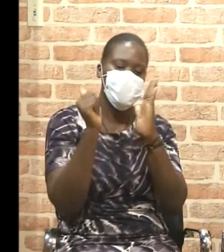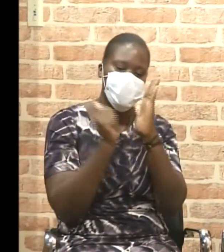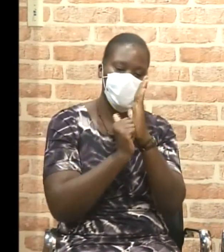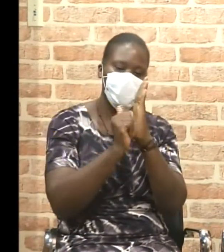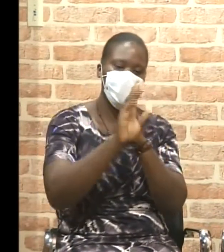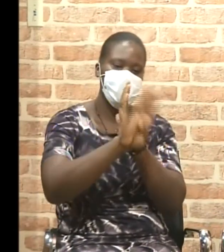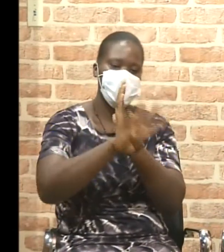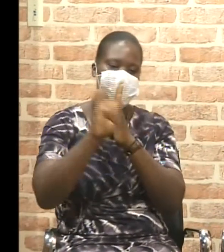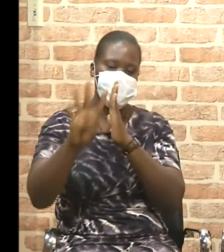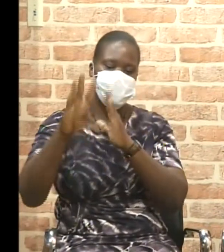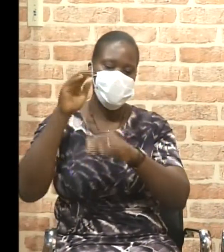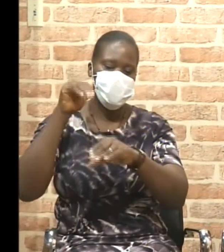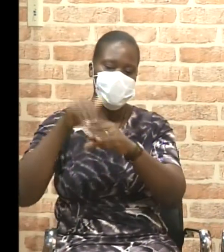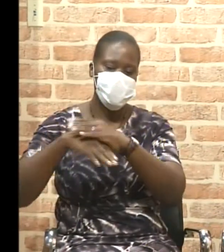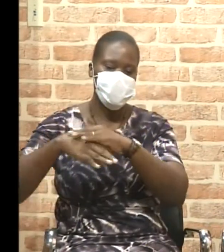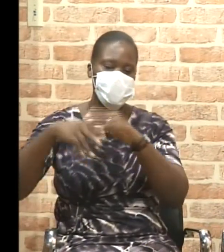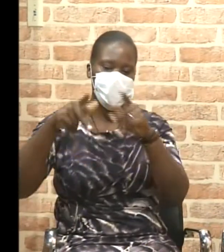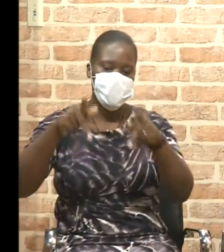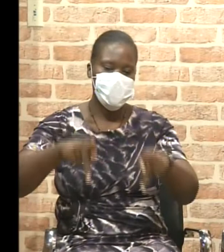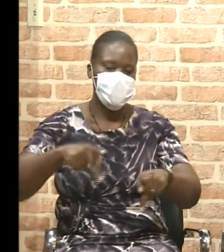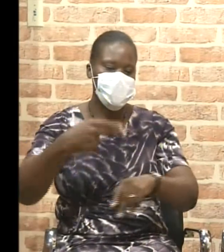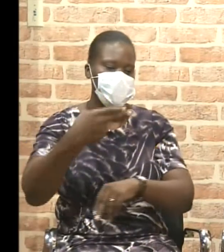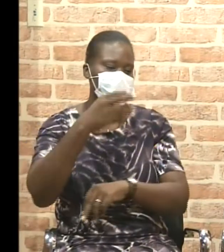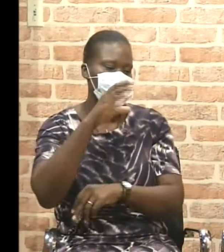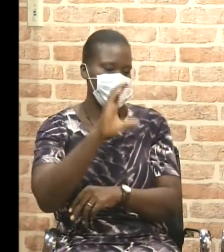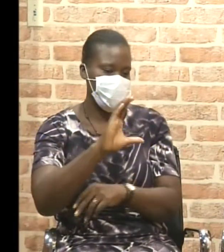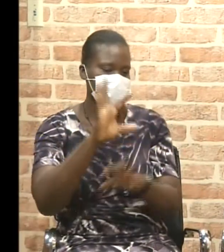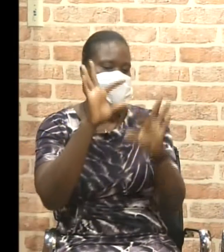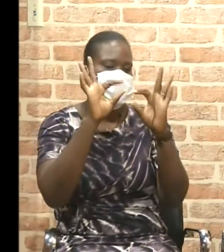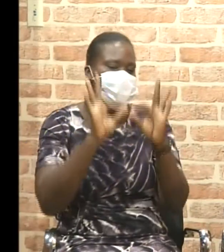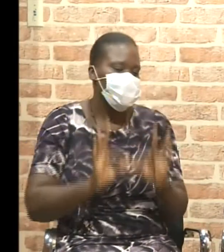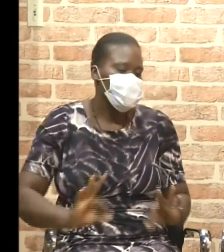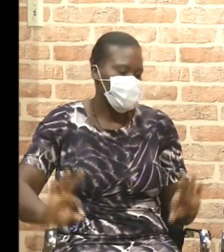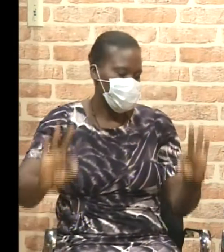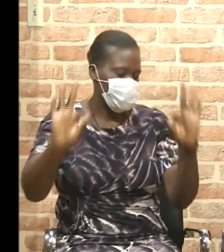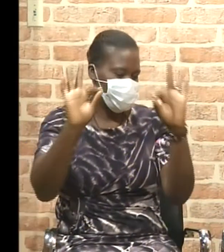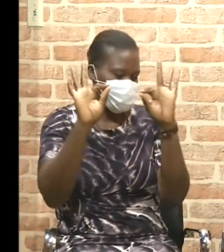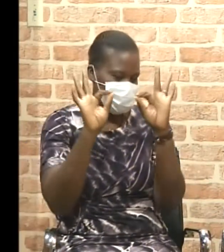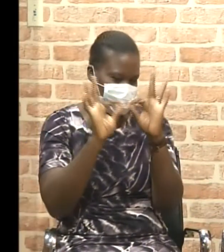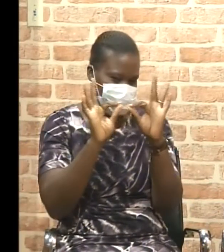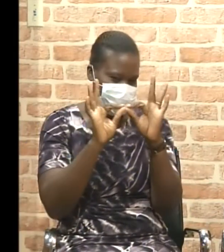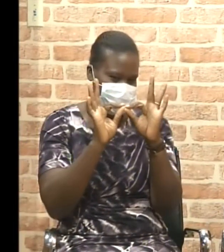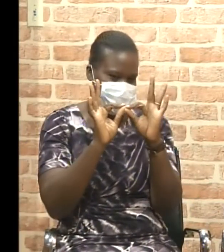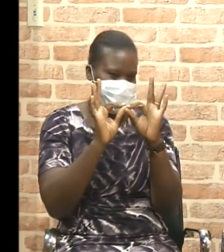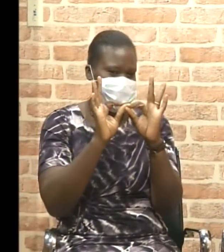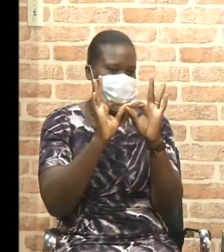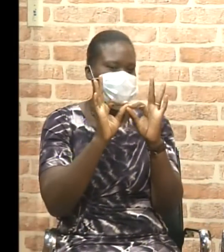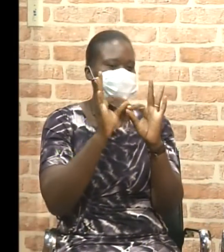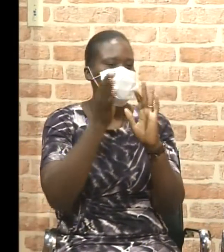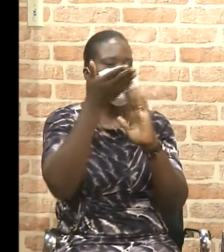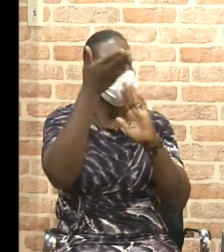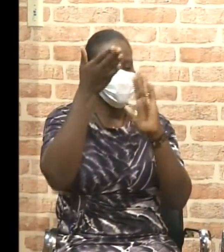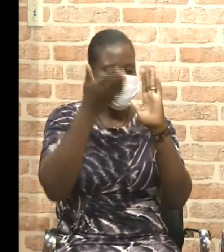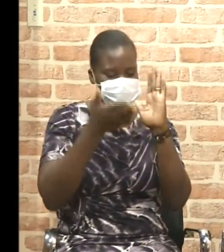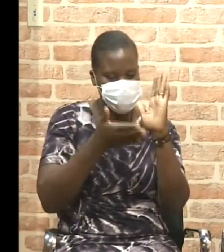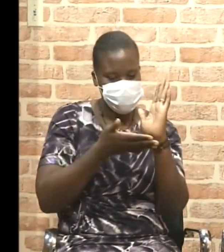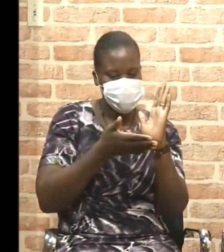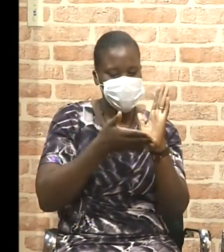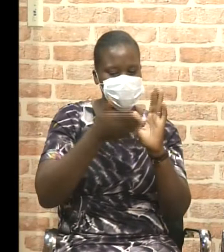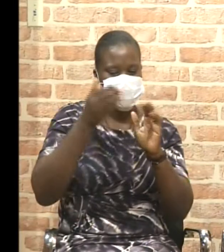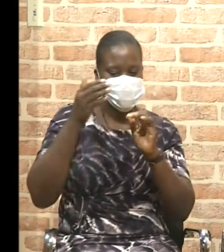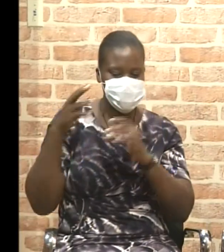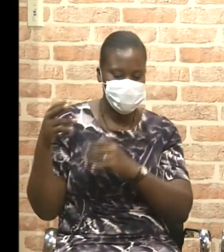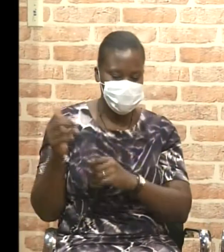l'intégration de monde handicapé. Parce que nous-mêmes, ça est important pour nous. Et représentativité, n'a plus été à ce que